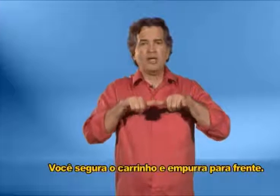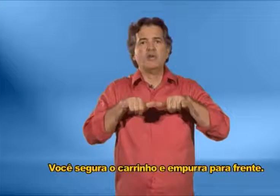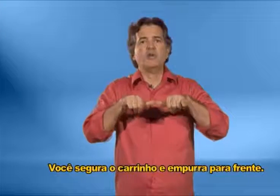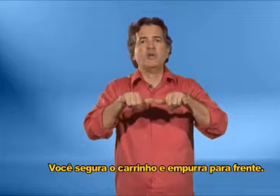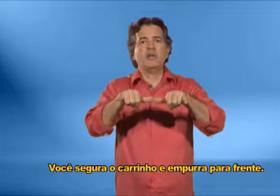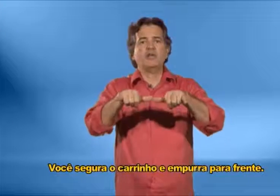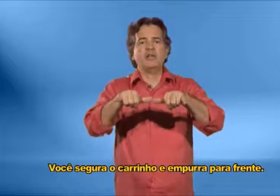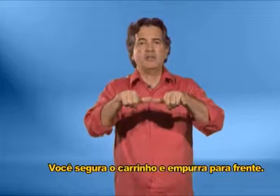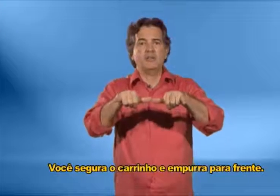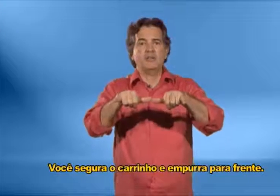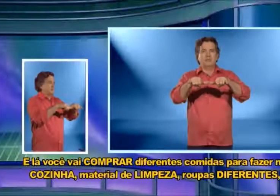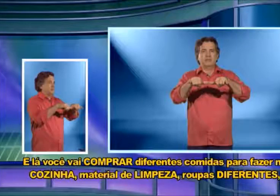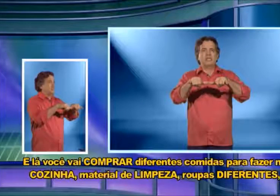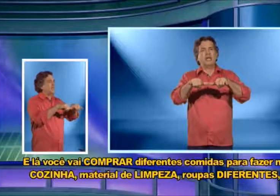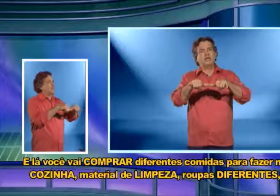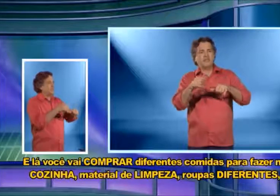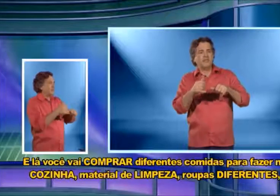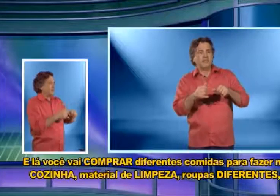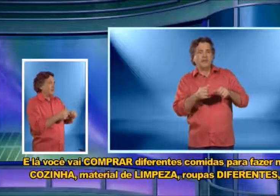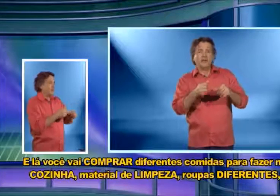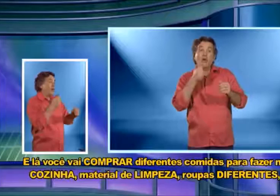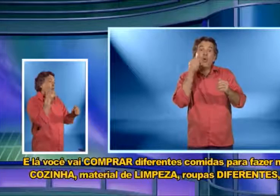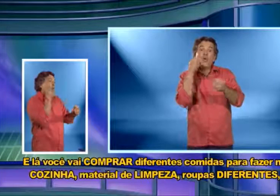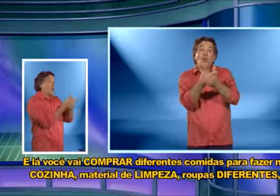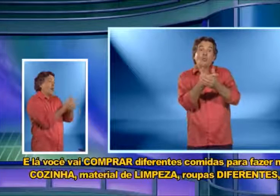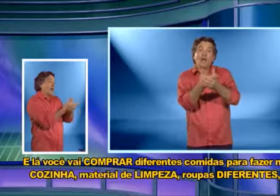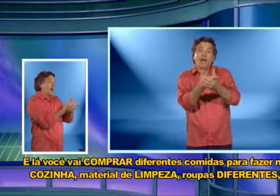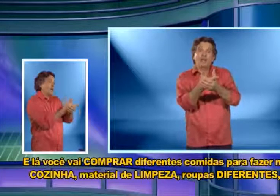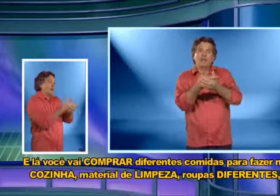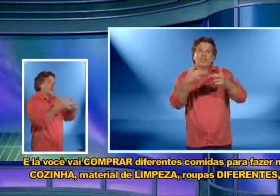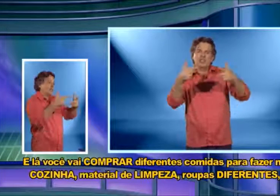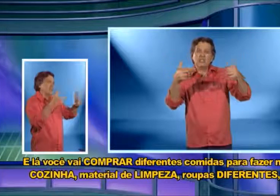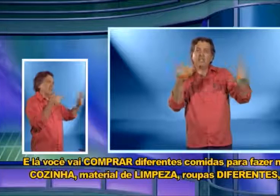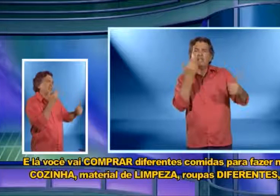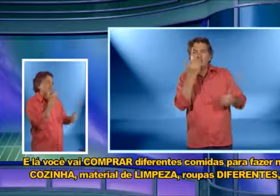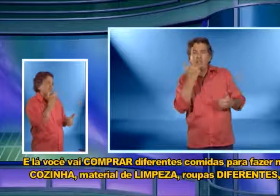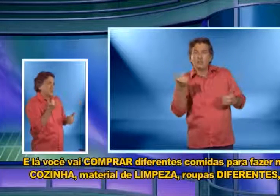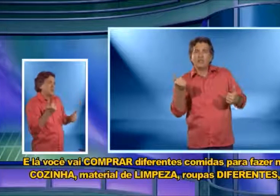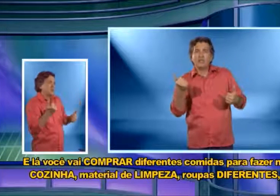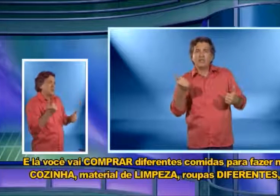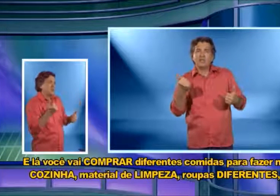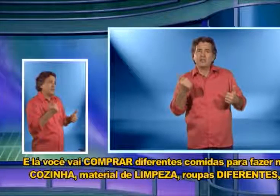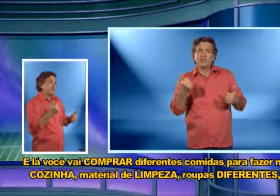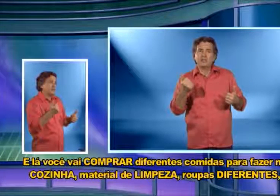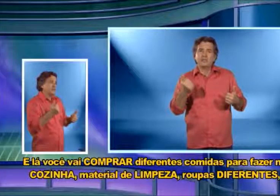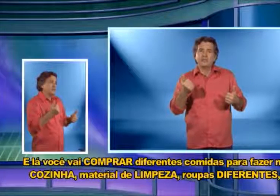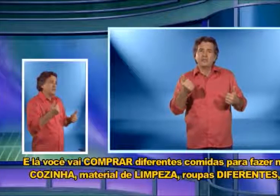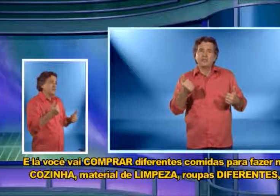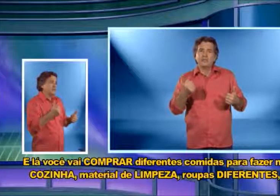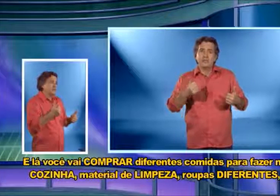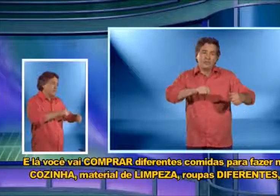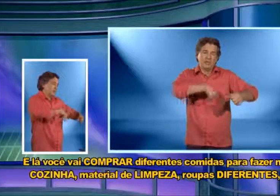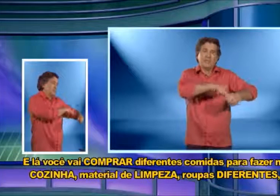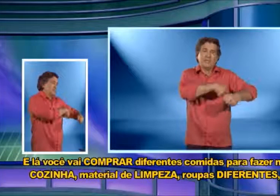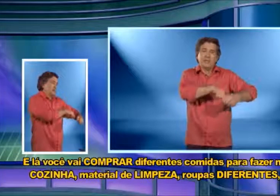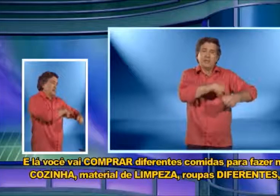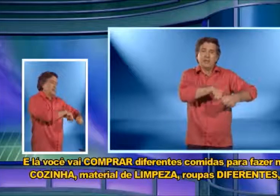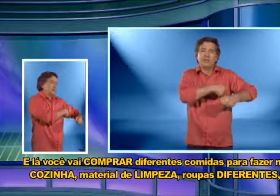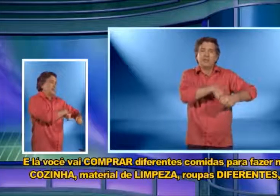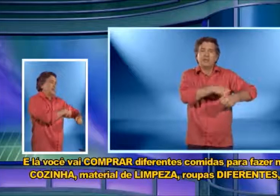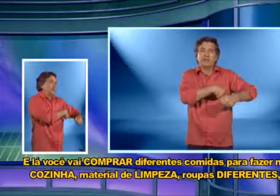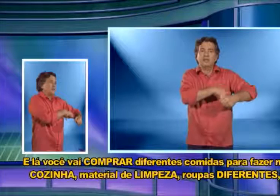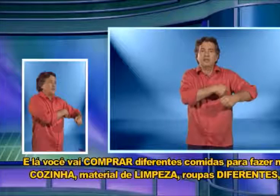segura o carrinho e empurra para frente. E lá você vai comprar diferentes comidas para